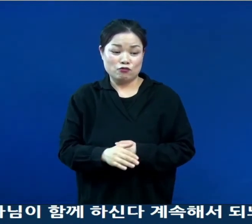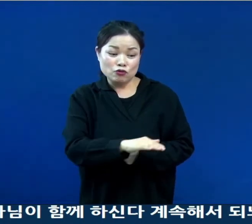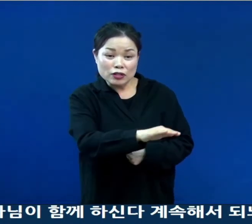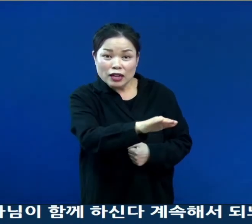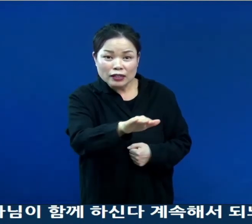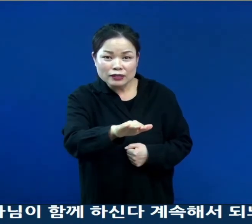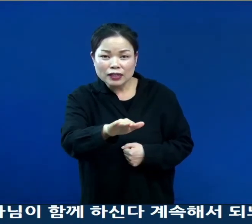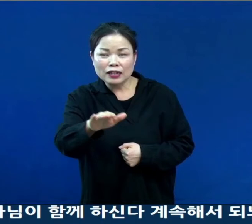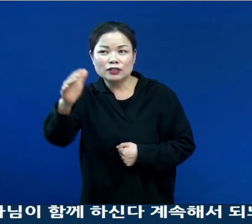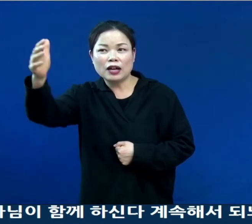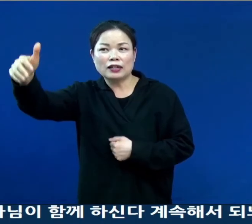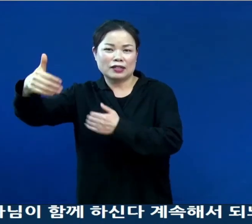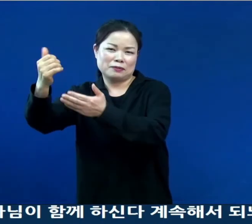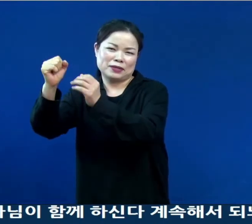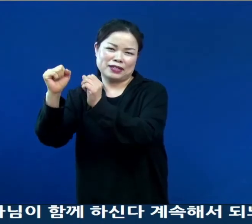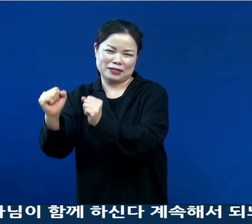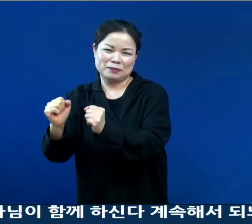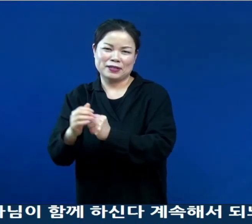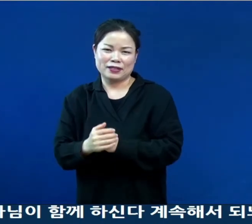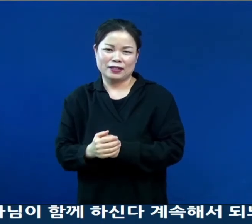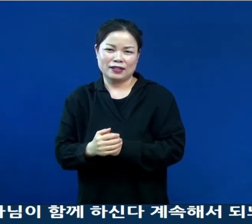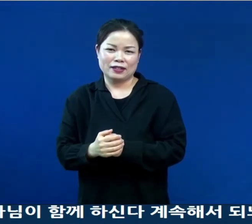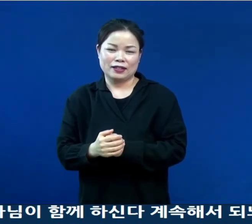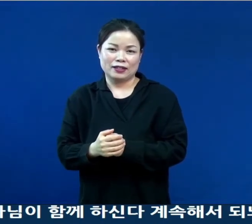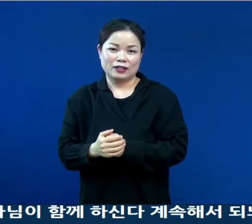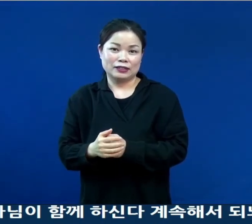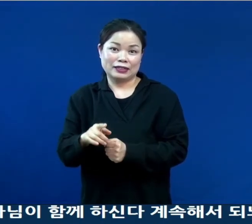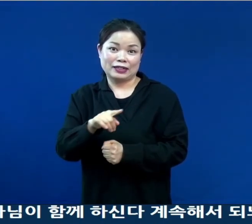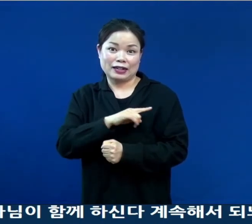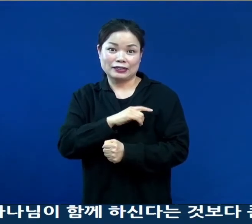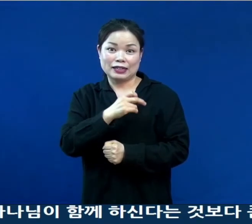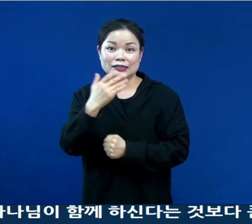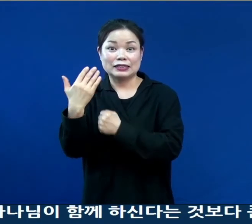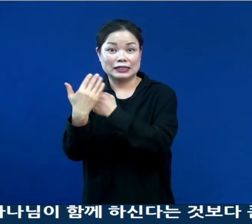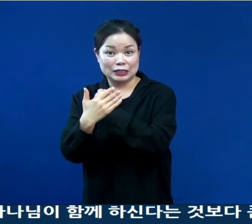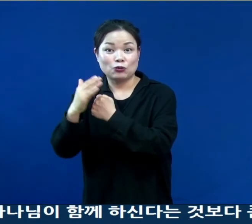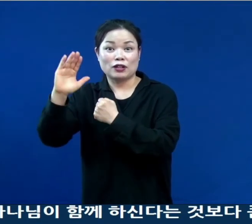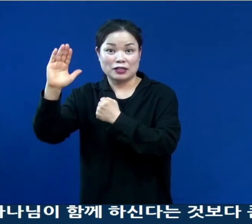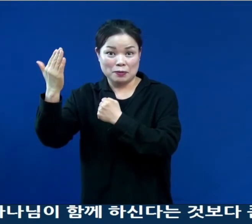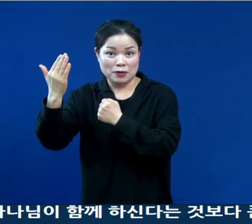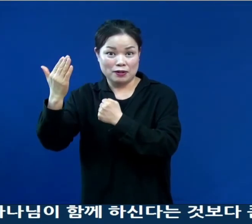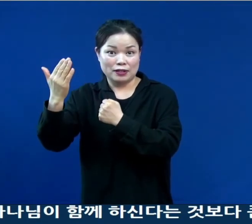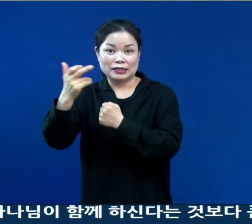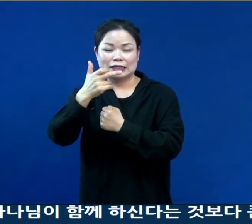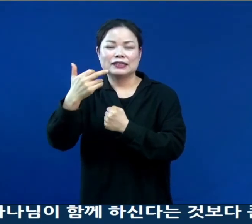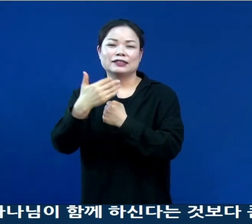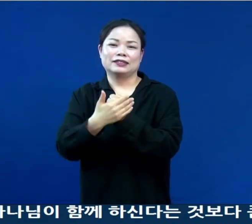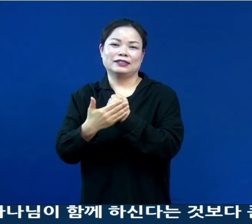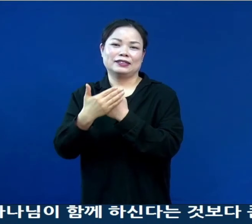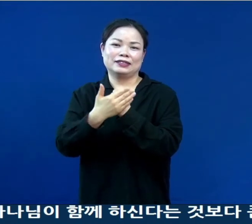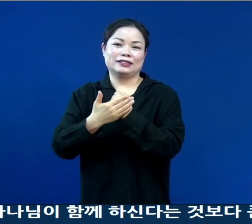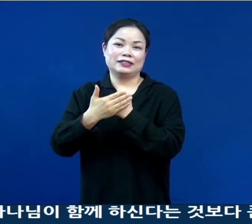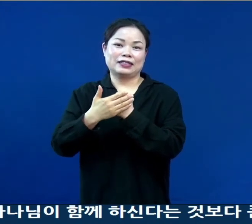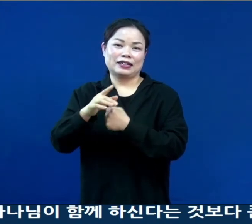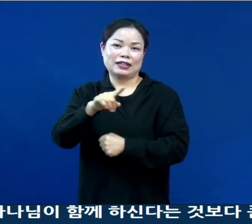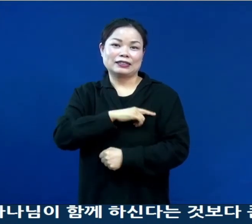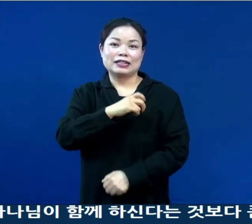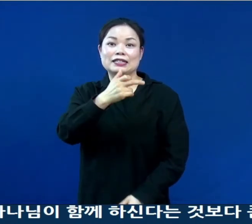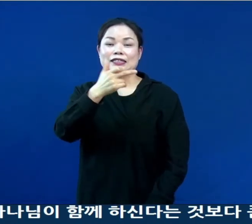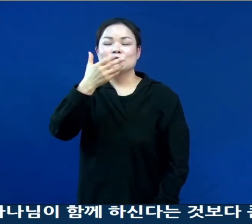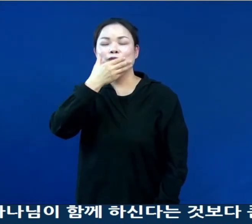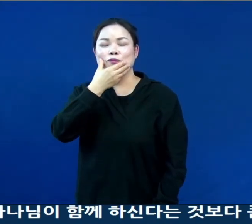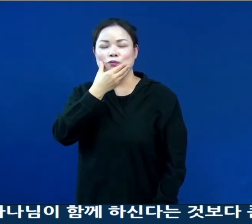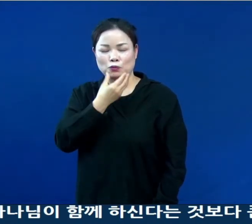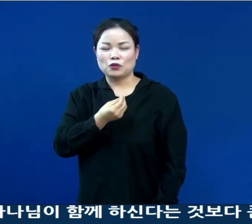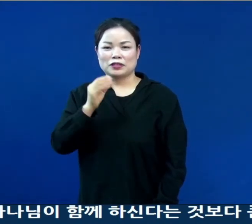우리에게 그분이 계십니다. 그것이 가장 큰 위로이며 가장 큰 은혜이며 가장 큰